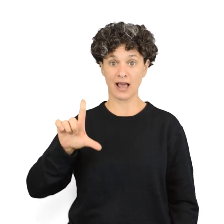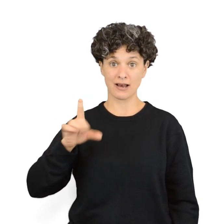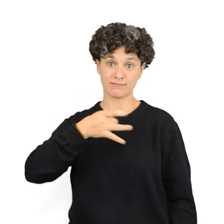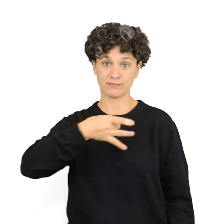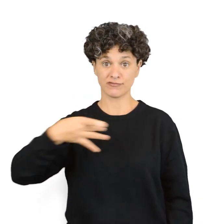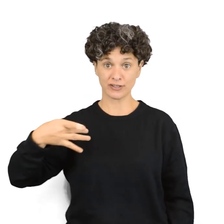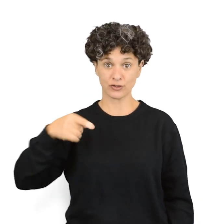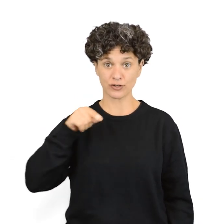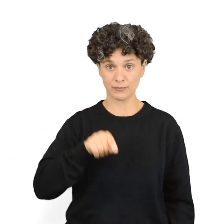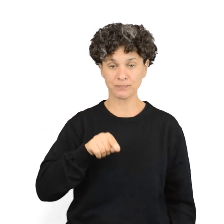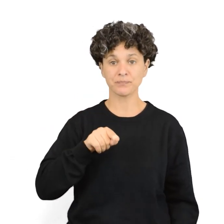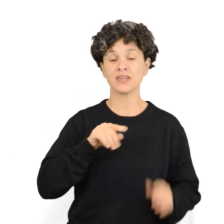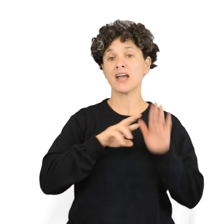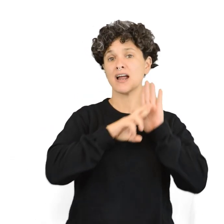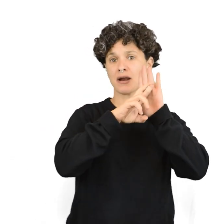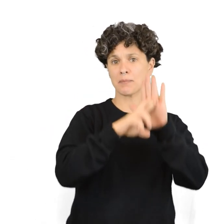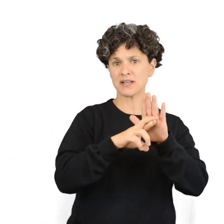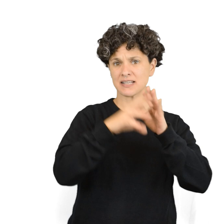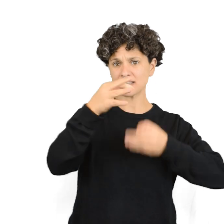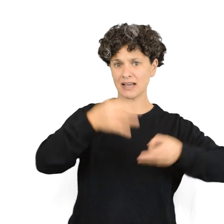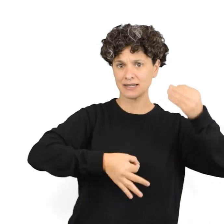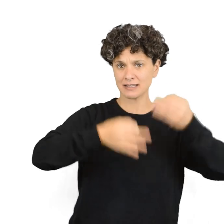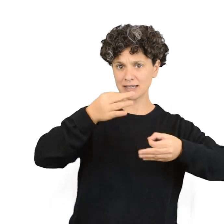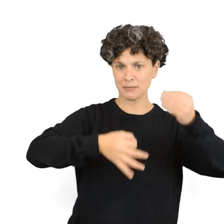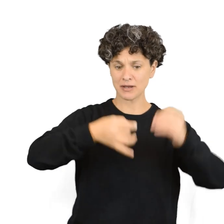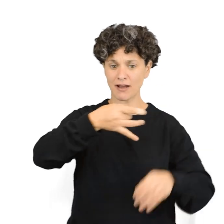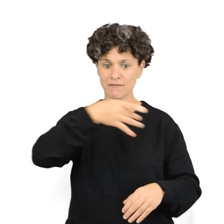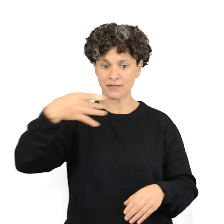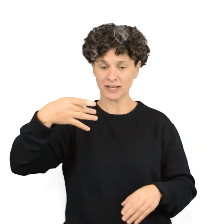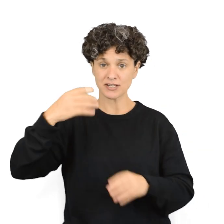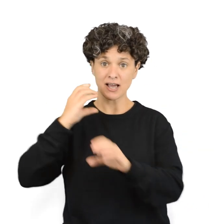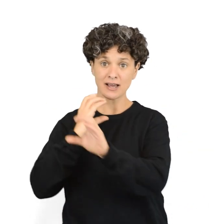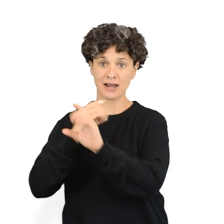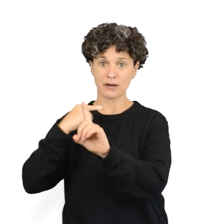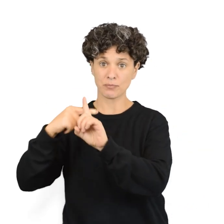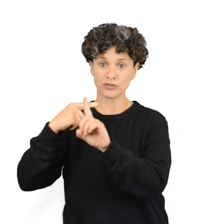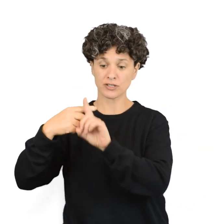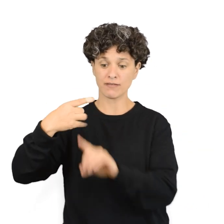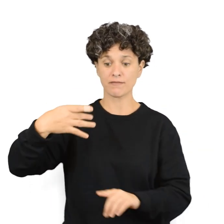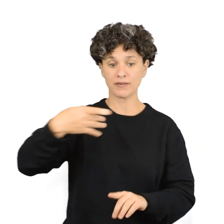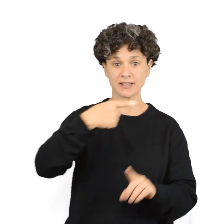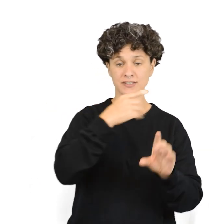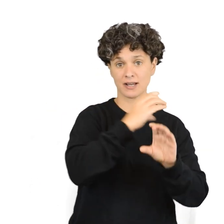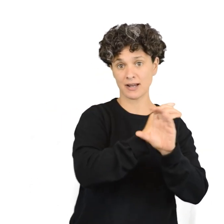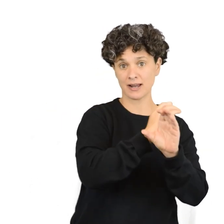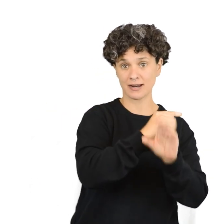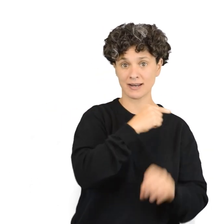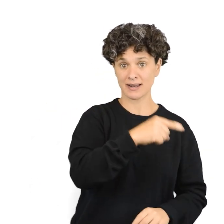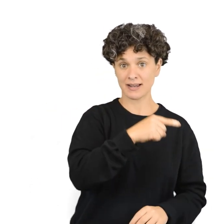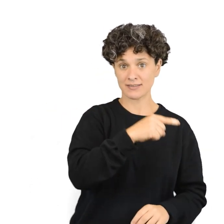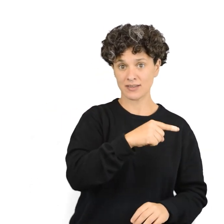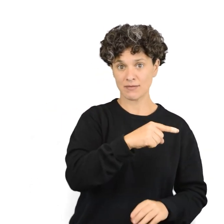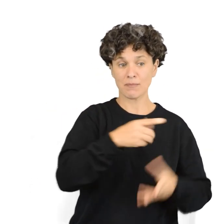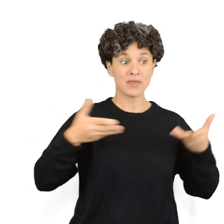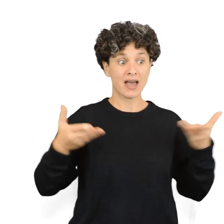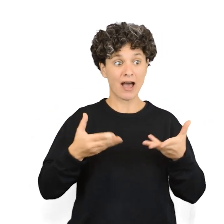nota en química es común representar el momento dipolar con un vector flecha que apunta desde la carga parcial